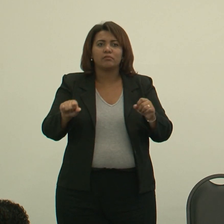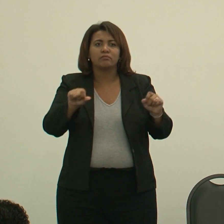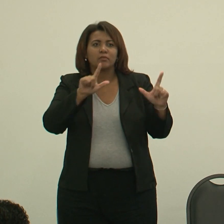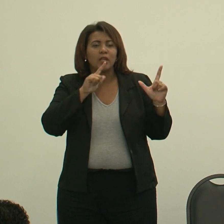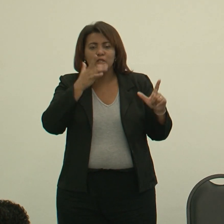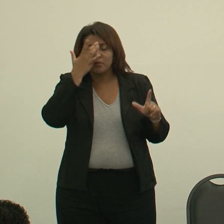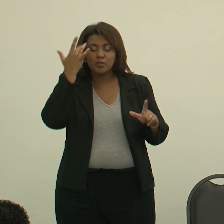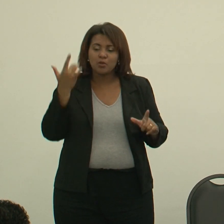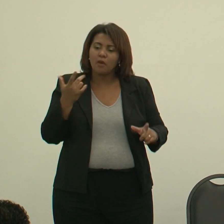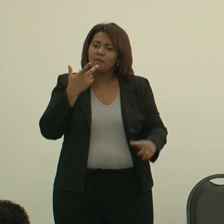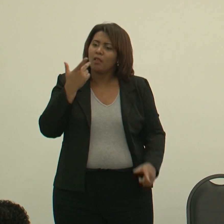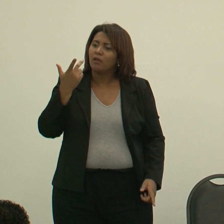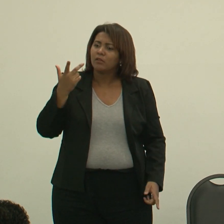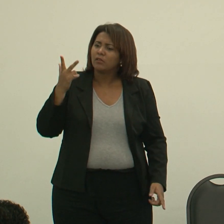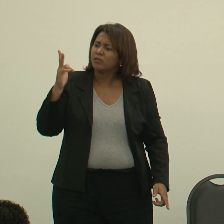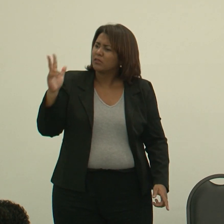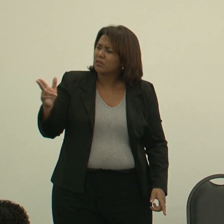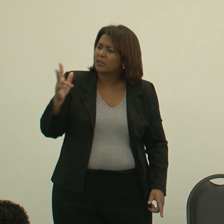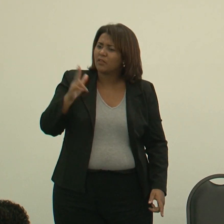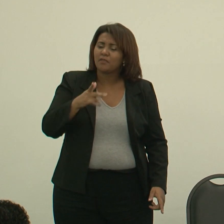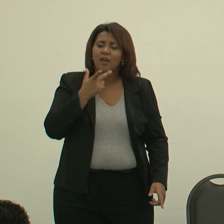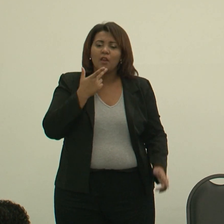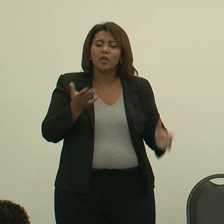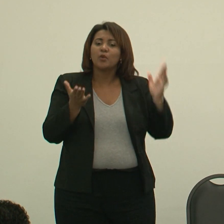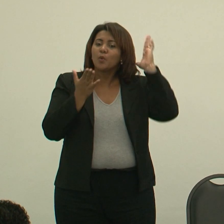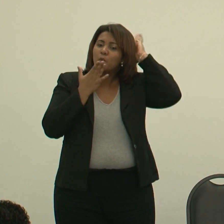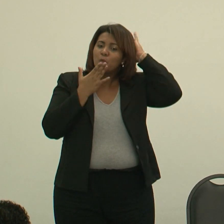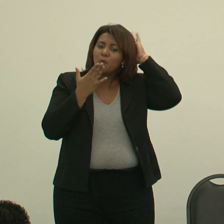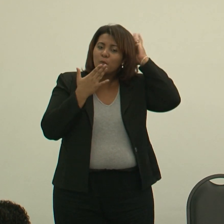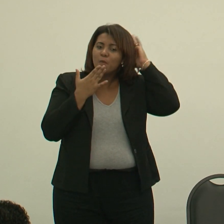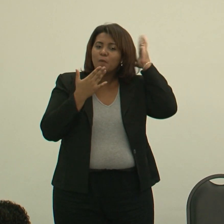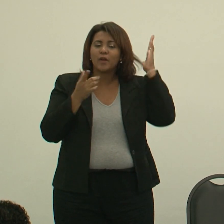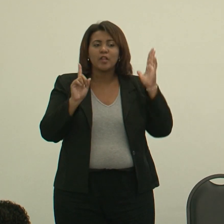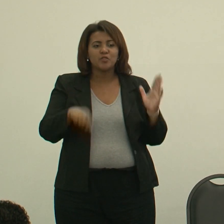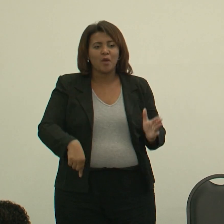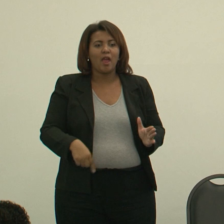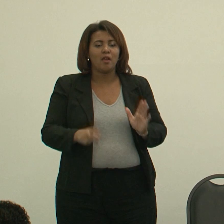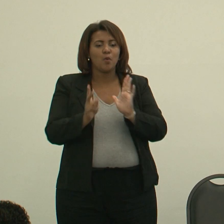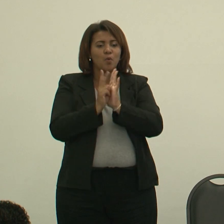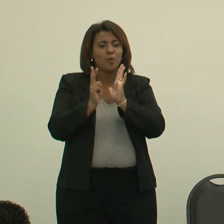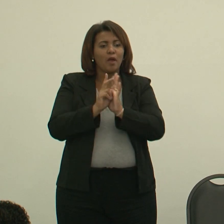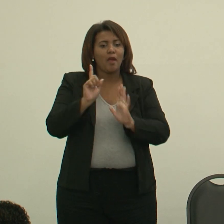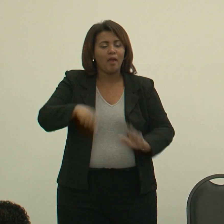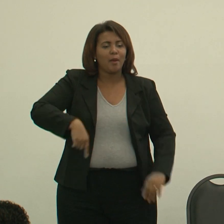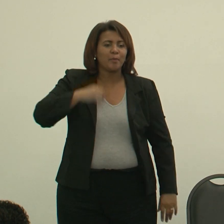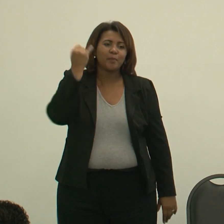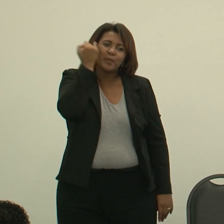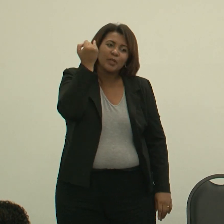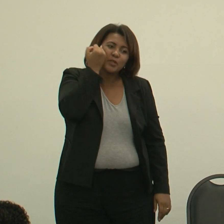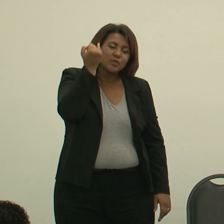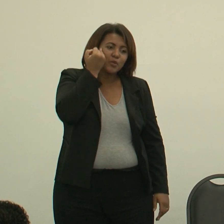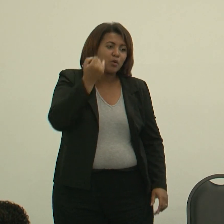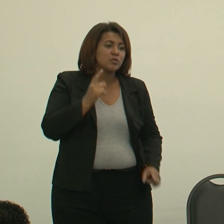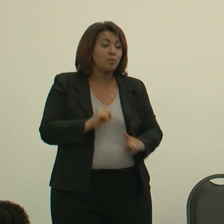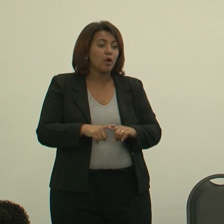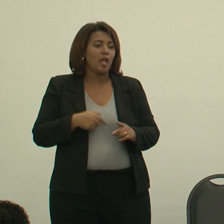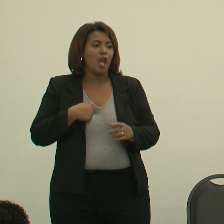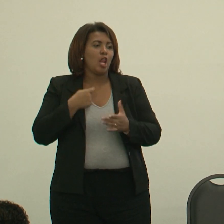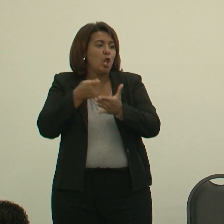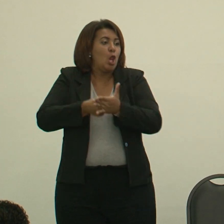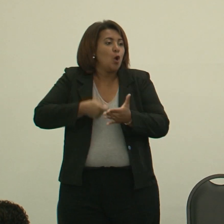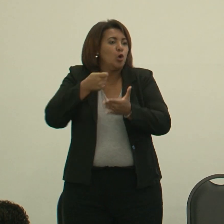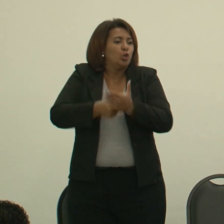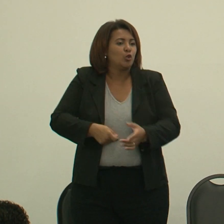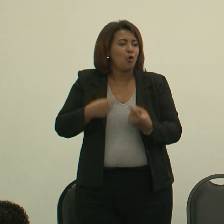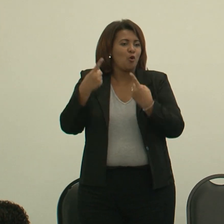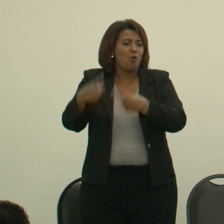pessoas repetindo, por exemplo, que o índio é preguiçoso. Porque, historicamente, qual foi a questão? Ele resistiu à escravidão.